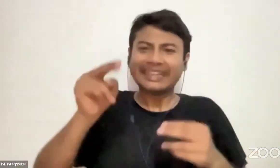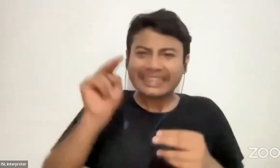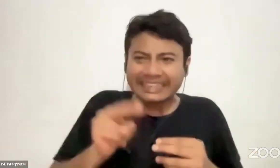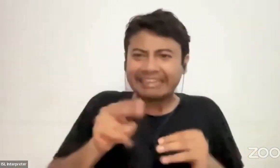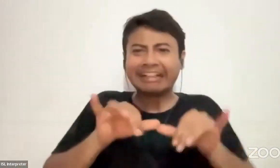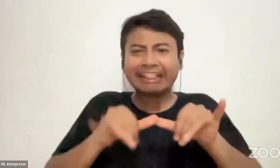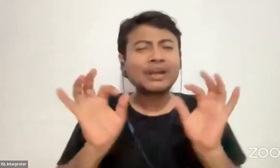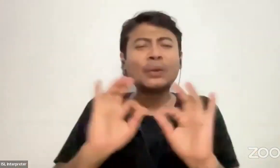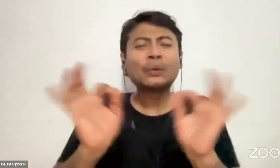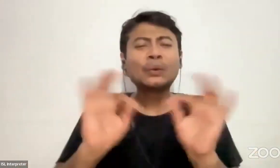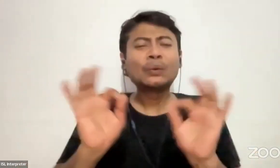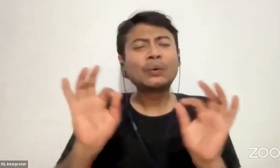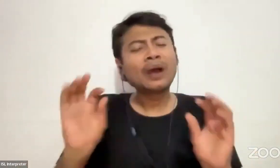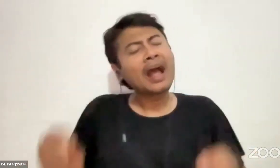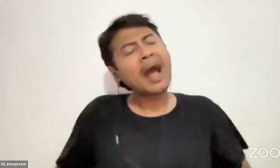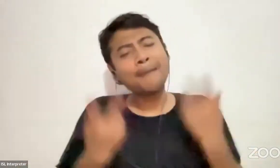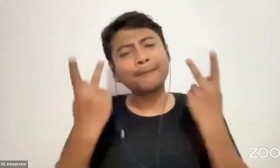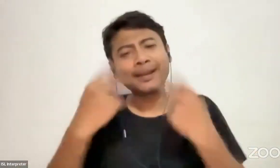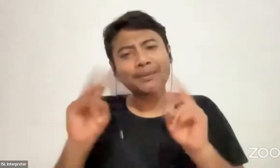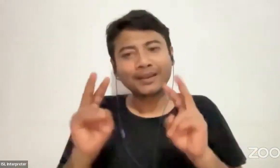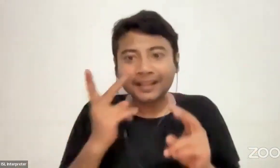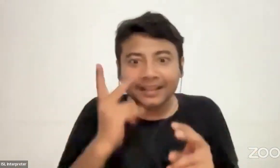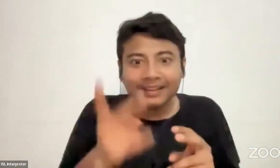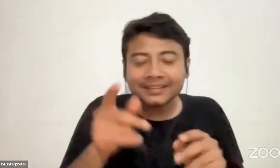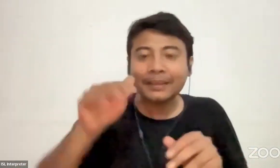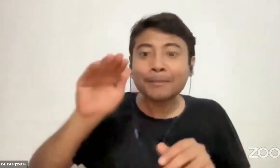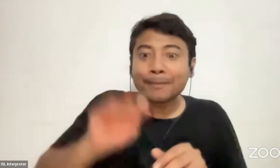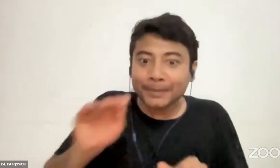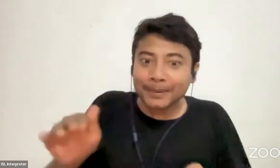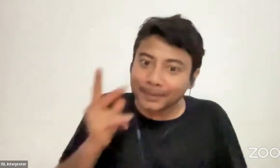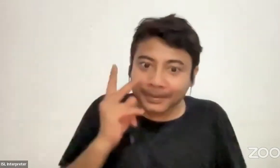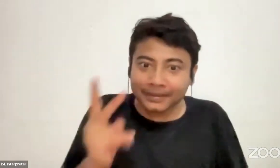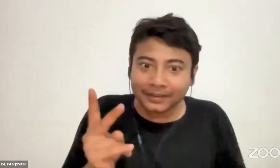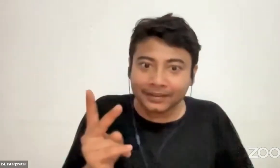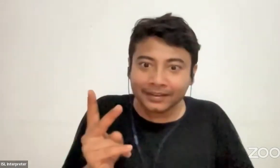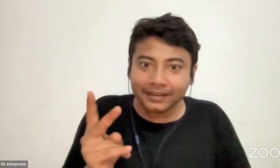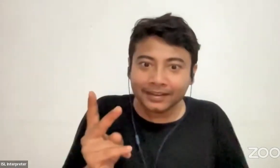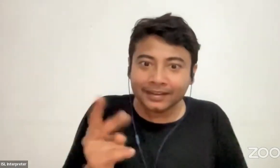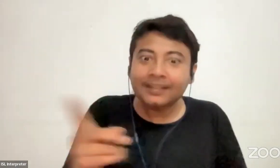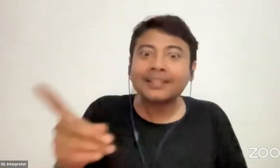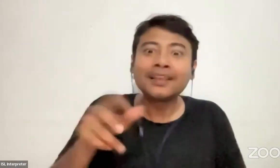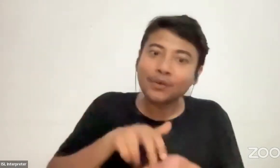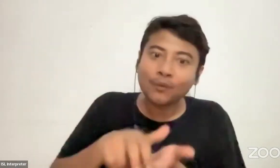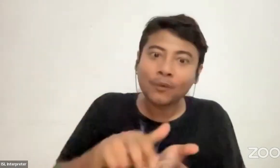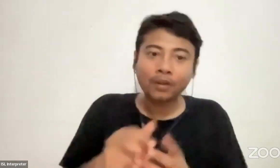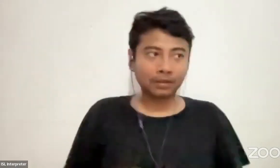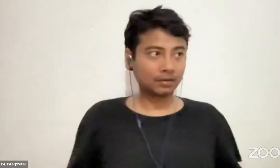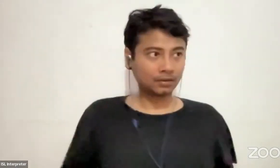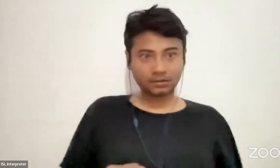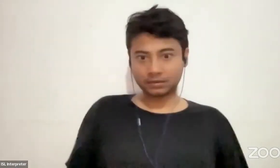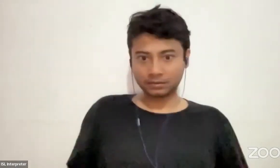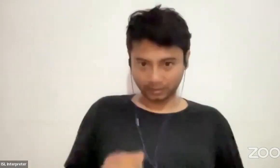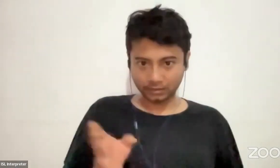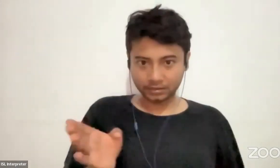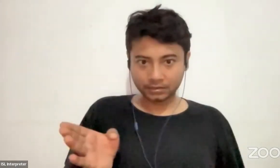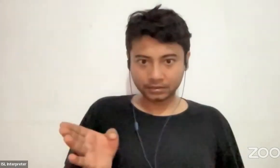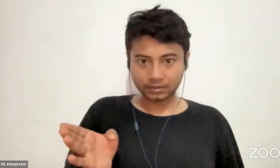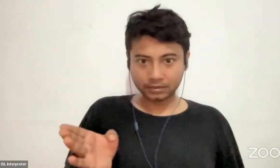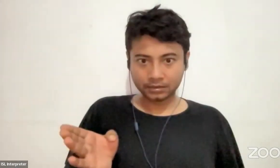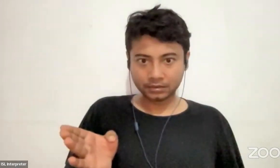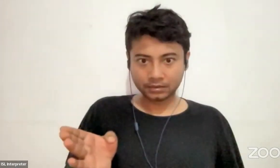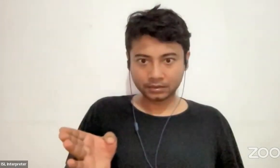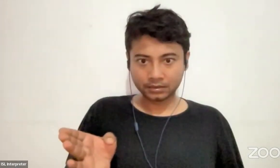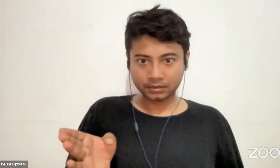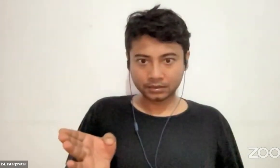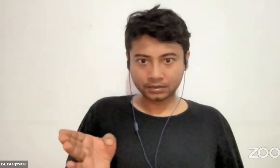जैसे आपने छोटे बच्चे को देखा है कभी, छोटे बच्चे को कोई मतलब नहीं है कि कोई परेशानी है, दिक्कत है, पापा के पास पैसे हैं नहीं